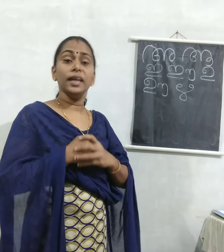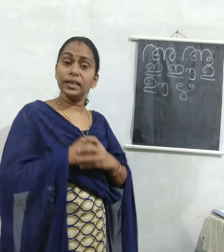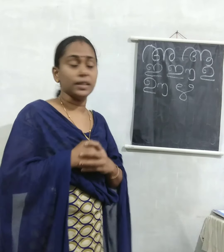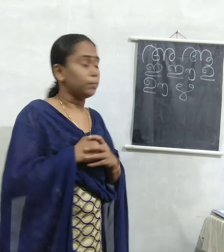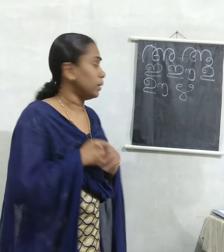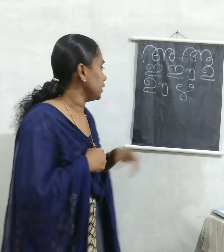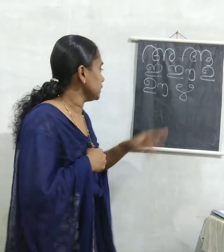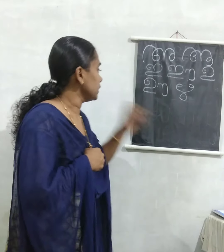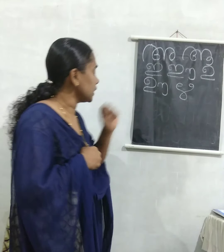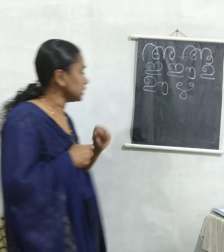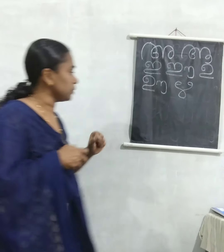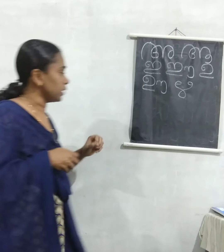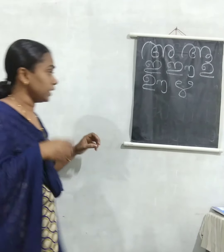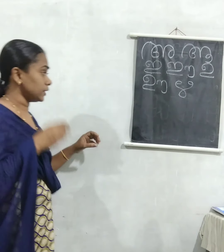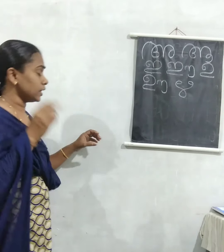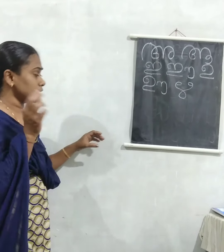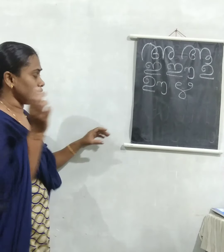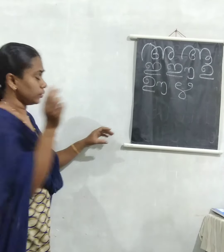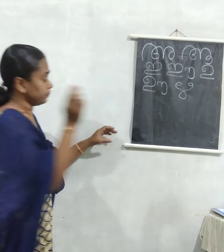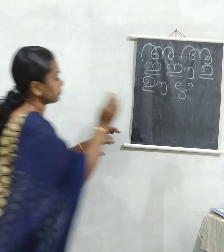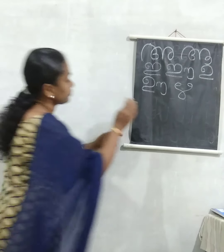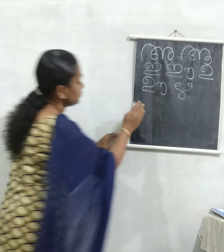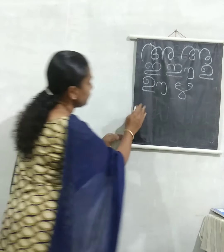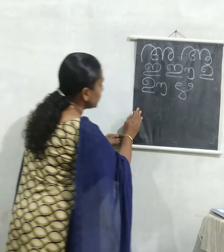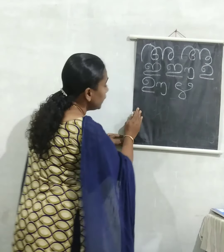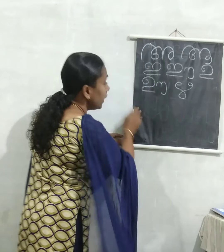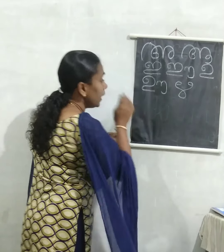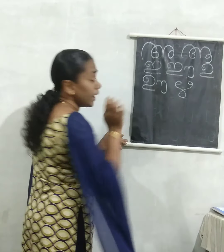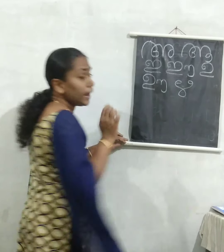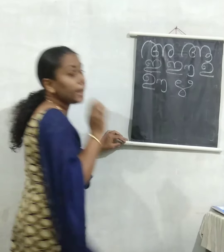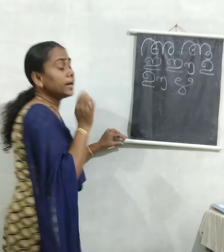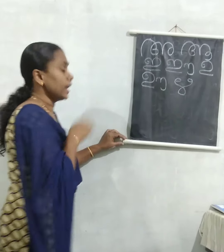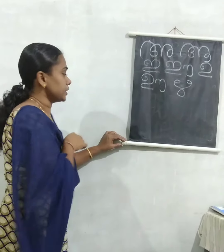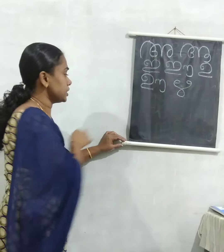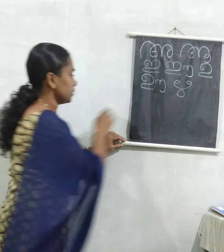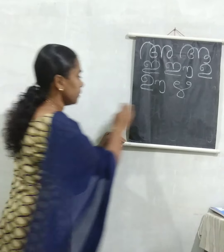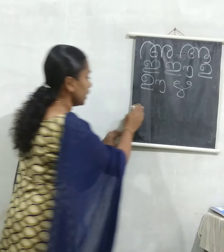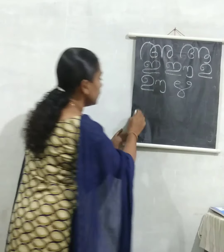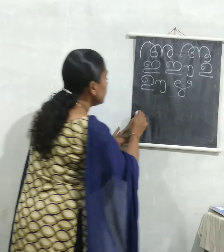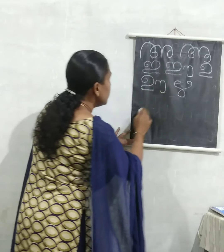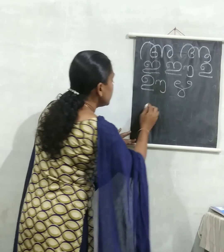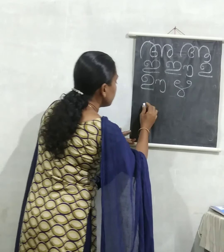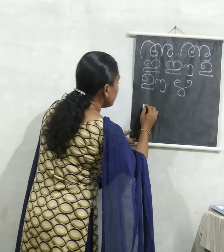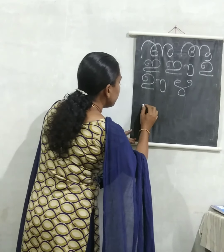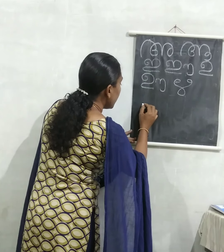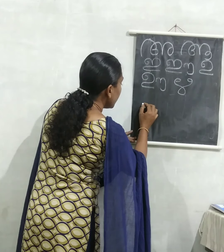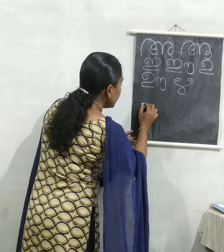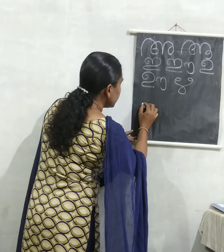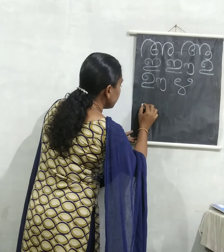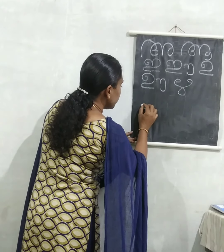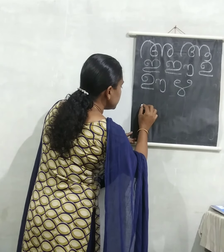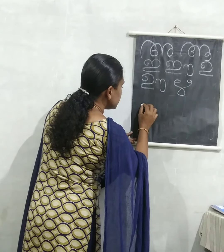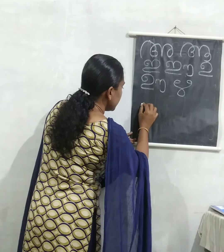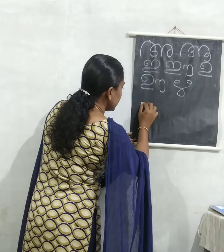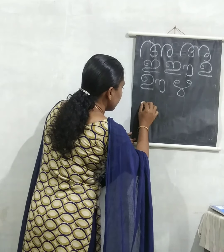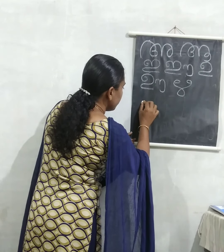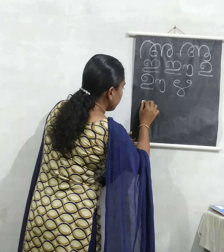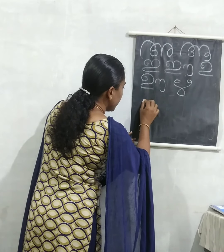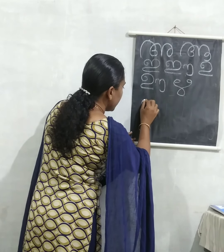എന്ന് നമ്മൾ പഠിക്കുന്ന അക്ഷരമാണ് ഏതാന്നറിയോ? ഏതൊരു അക്ഷരമാണ് നമ്മൾ പാ എഴുതാൻ പഠിച്ചില്ല എല്ലാവരും? പാ